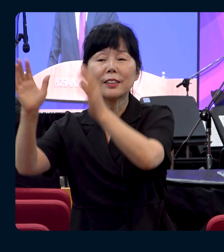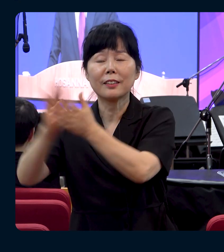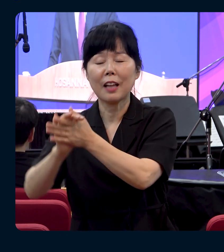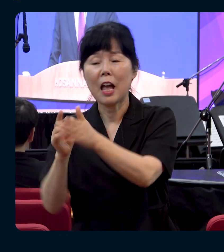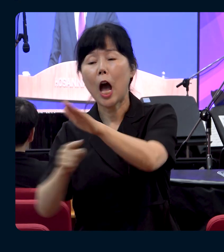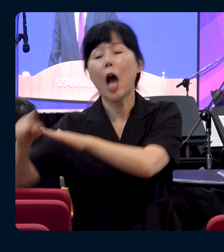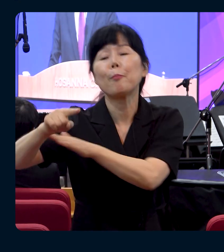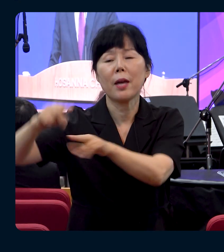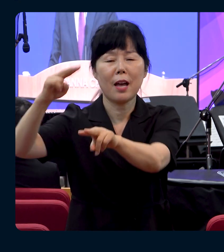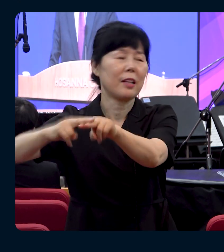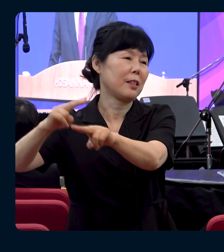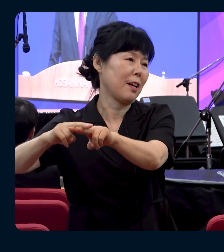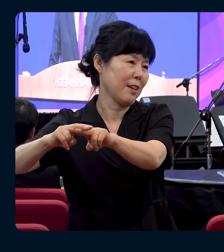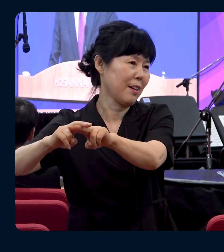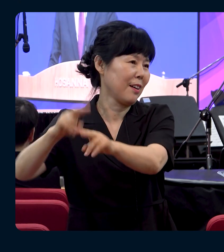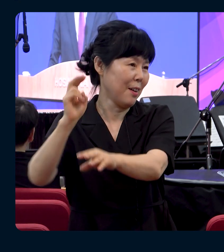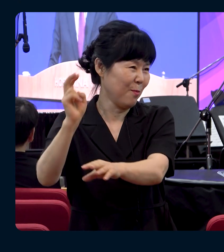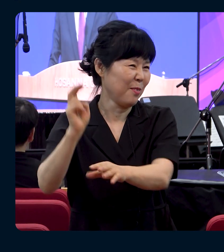여러분,